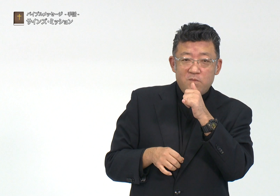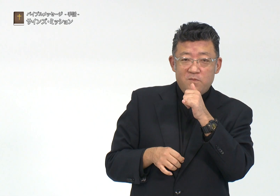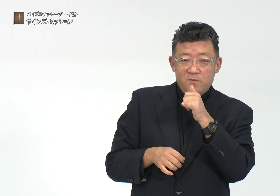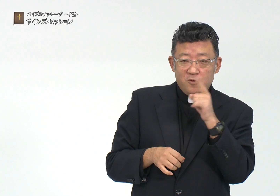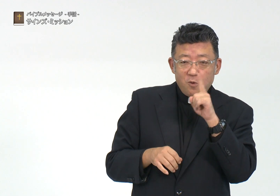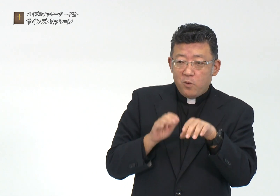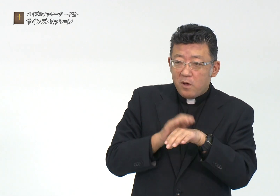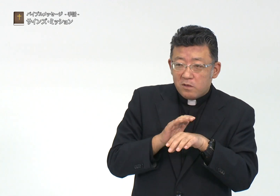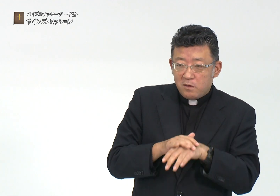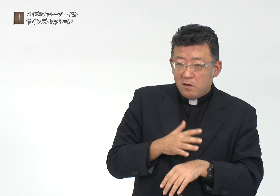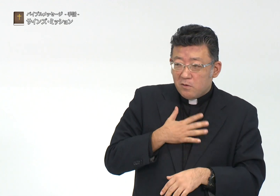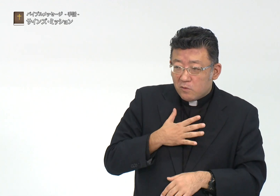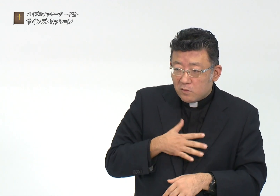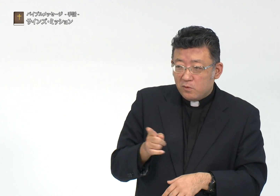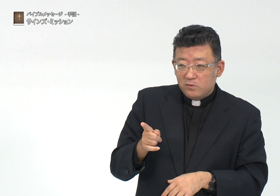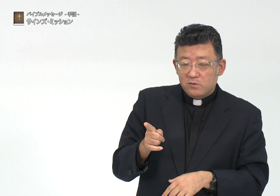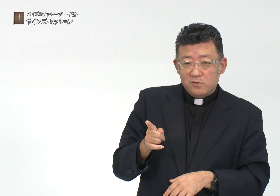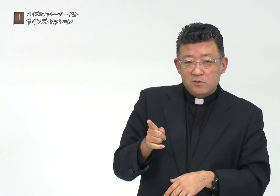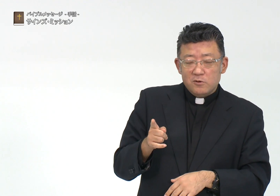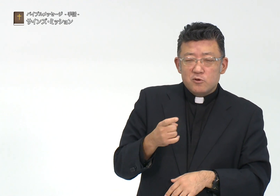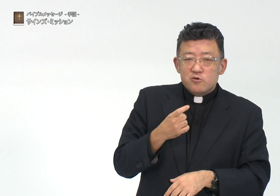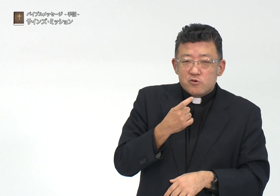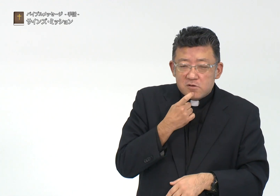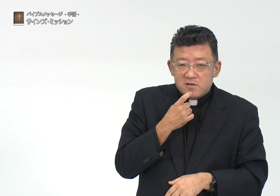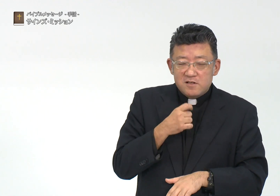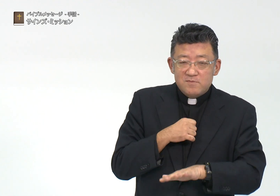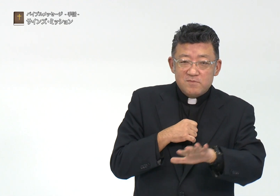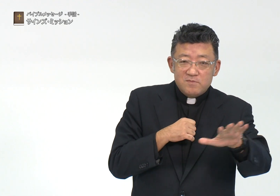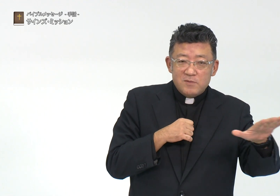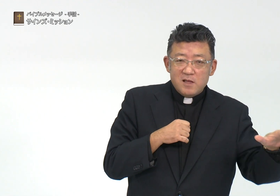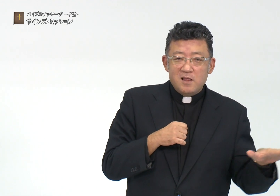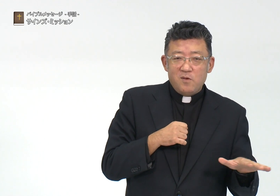からどのようにこの場所が分かったのか